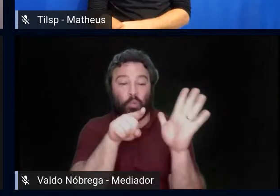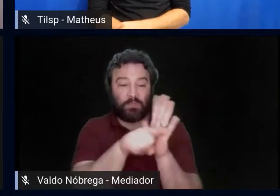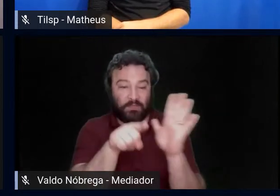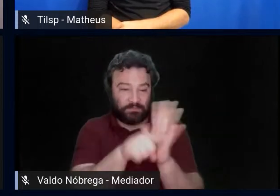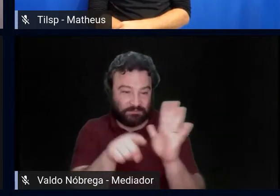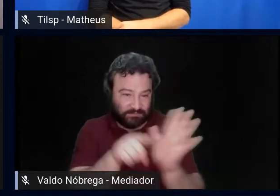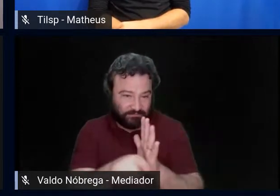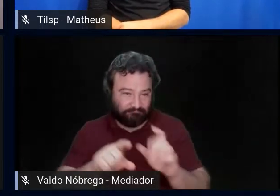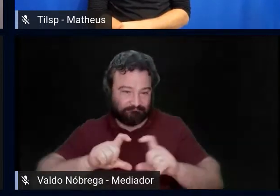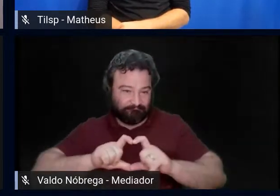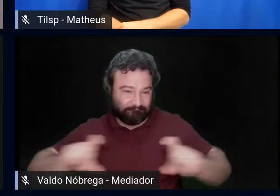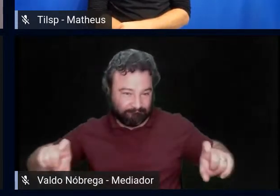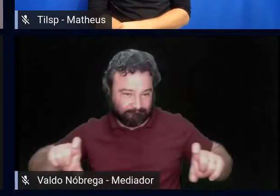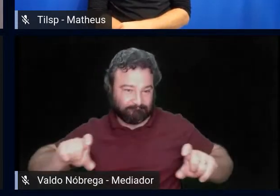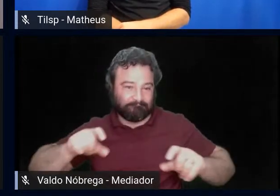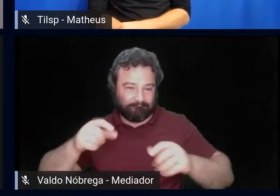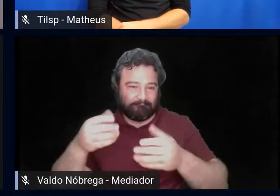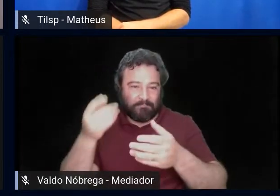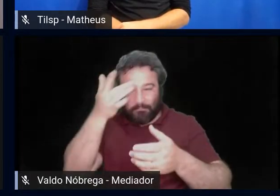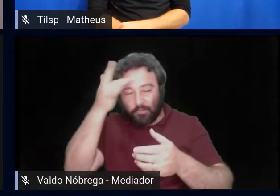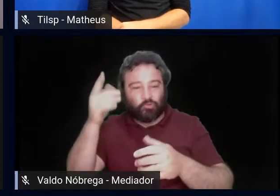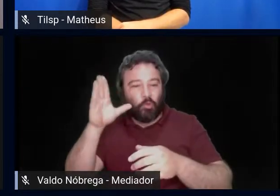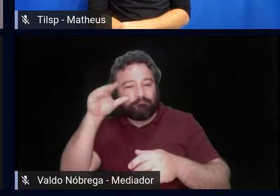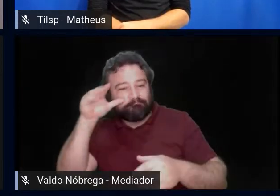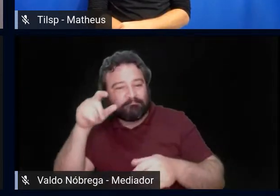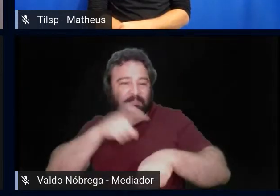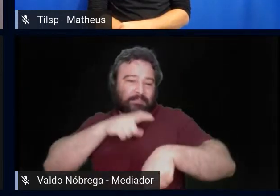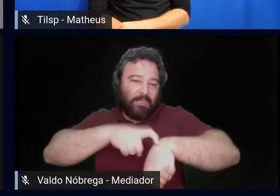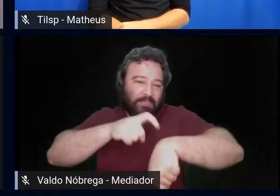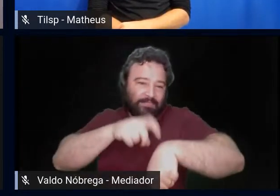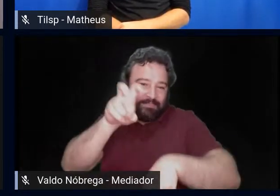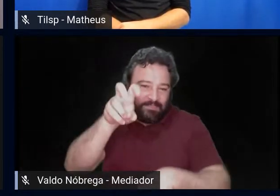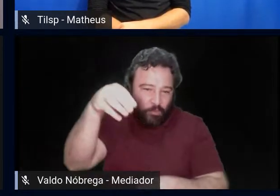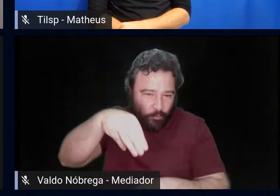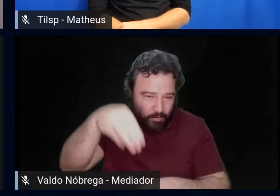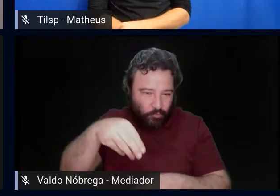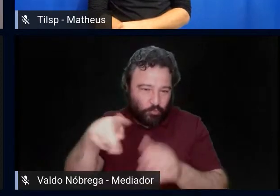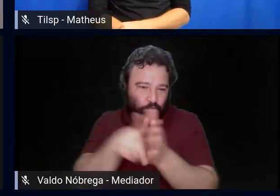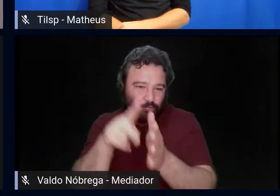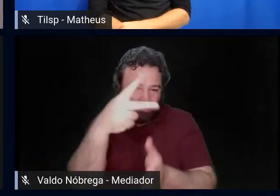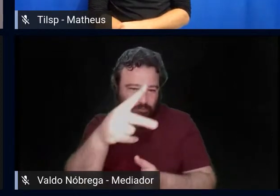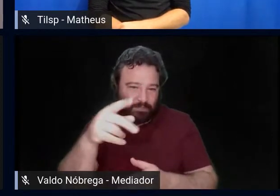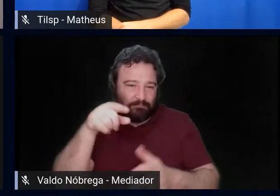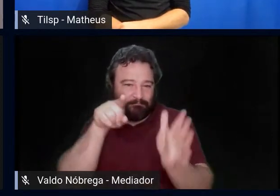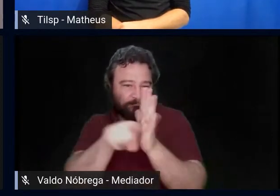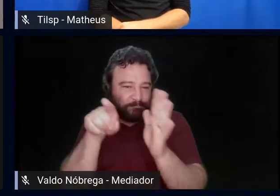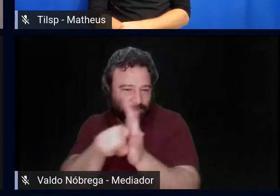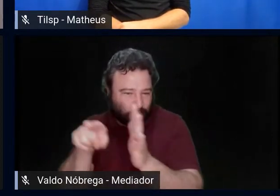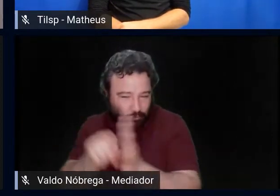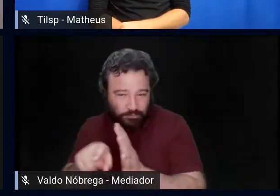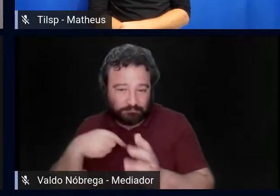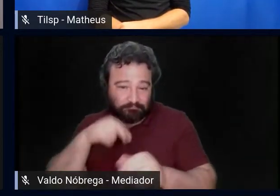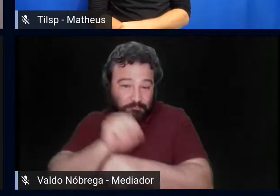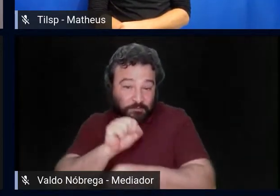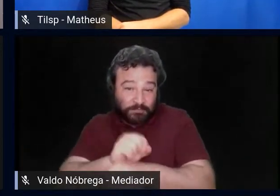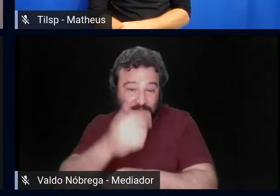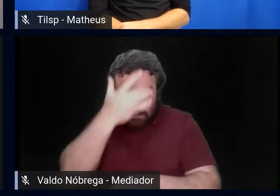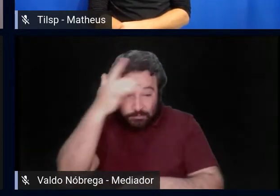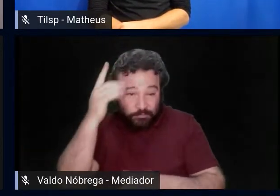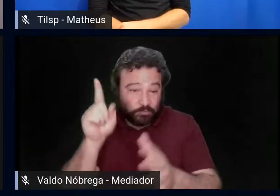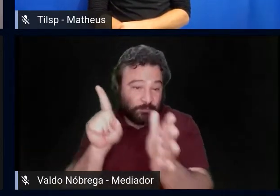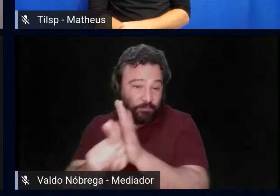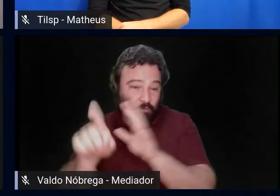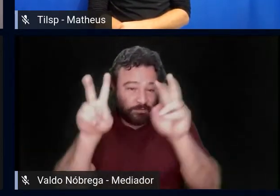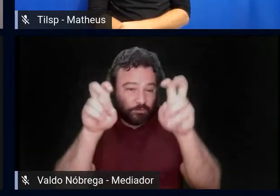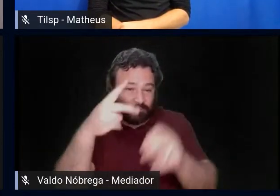Eh, estou estamos abrindo agora para perguntas. Colocaremos a pergunta aqui na tela. Então, nós temos 5 minutos para